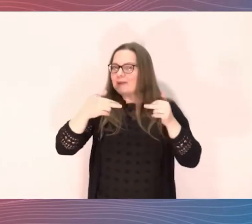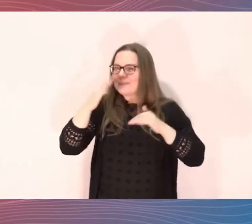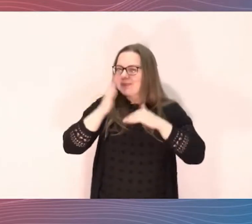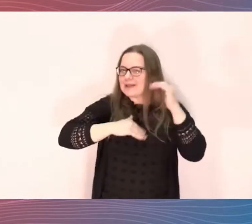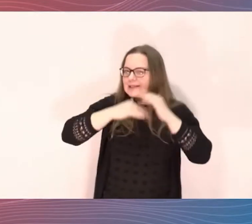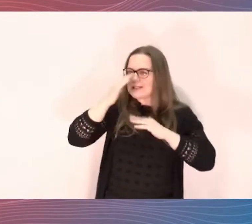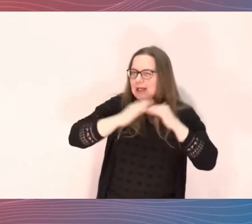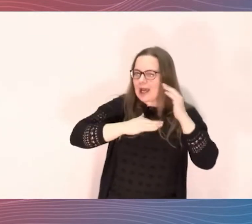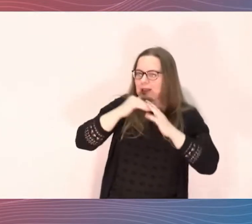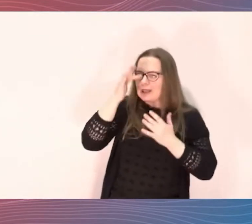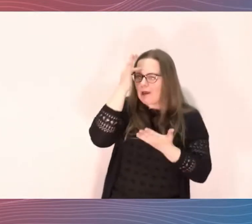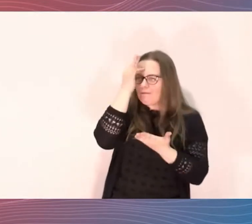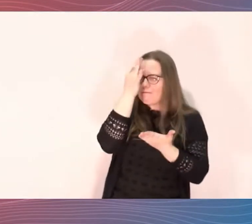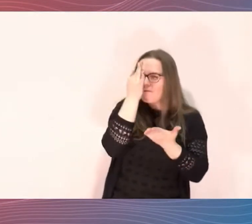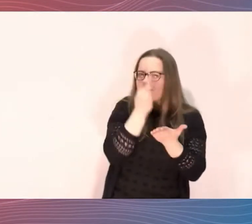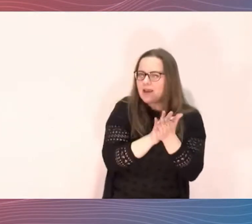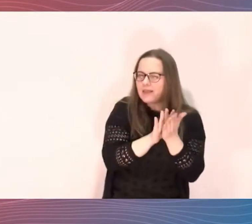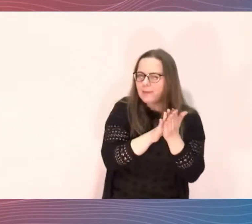palavra.